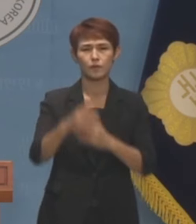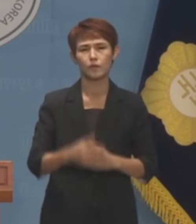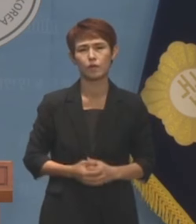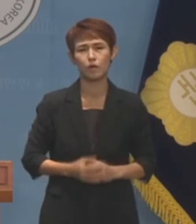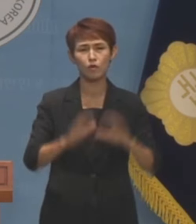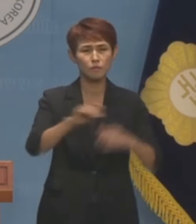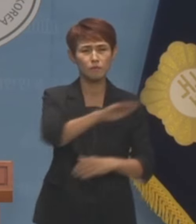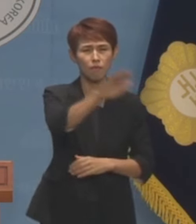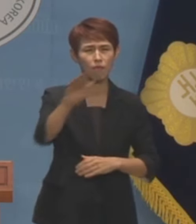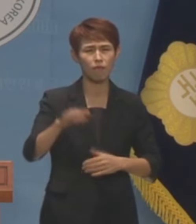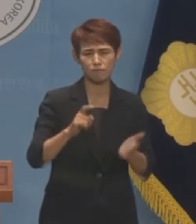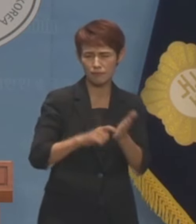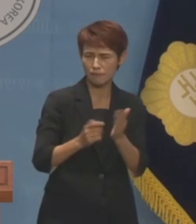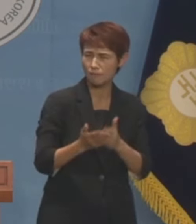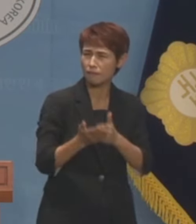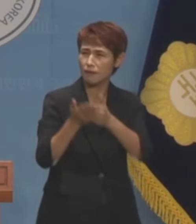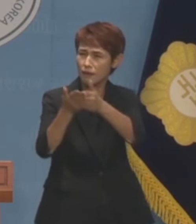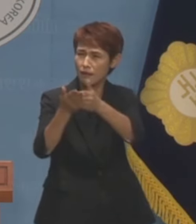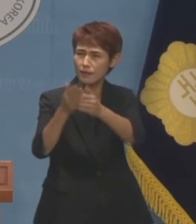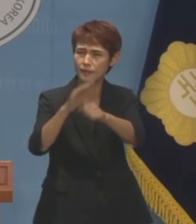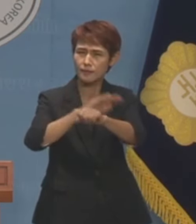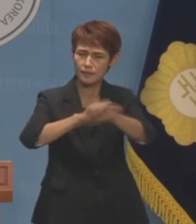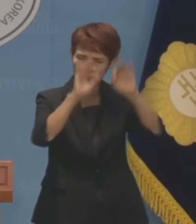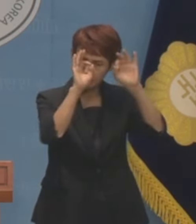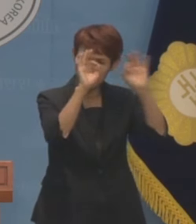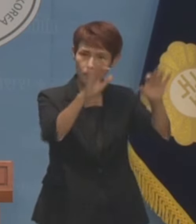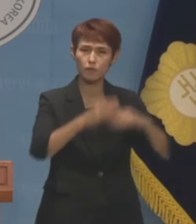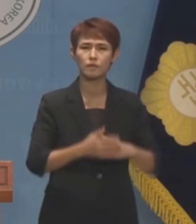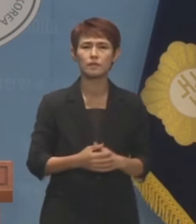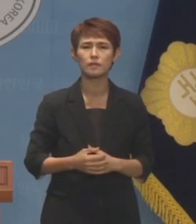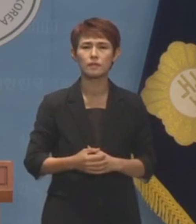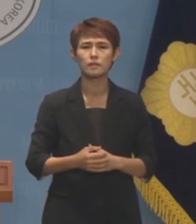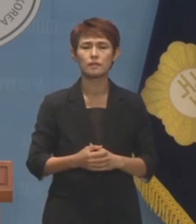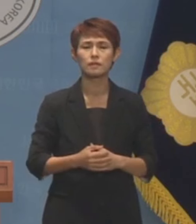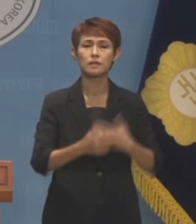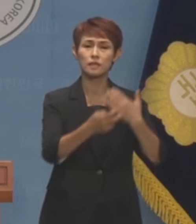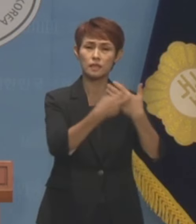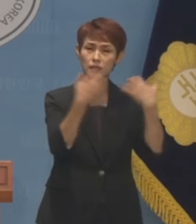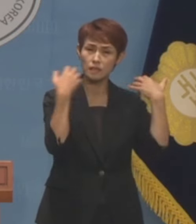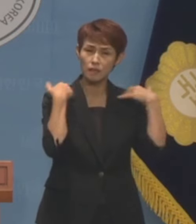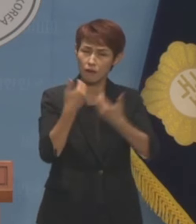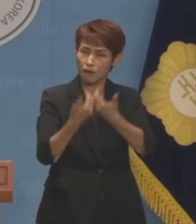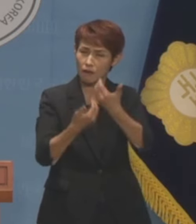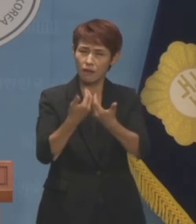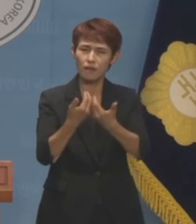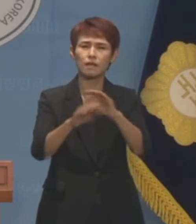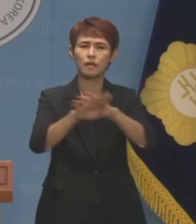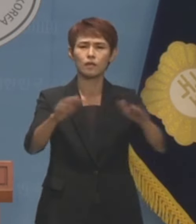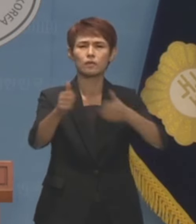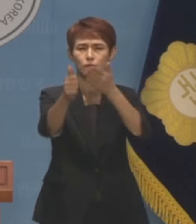국민의 절박한 호소에 귀를 기울이고 의정 갈등을 즉시